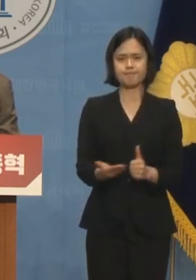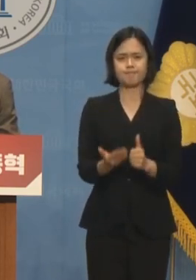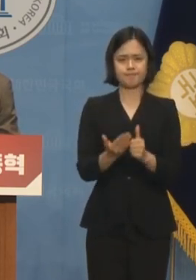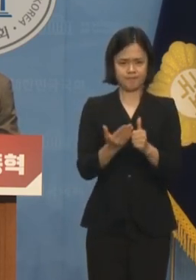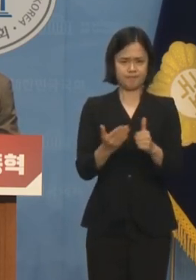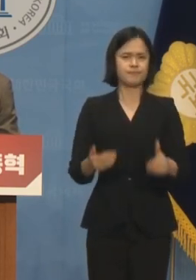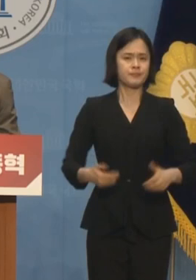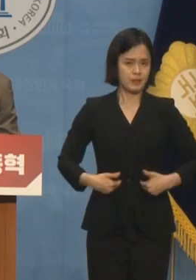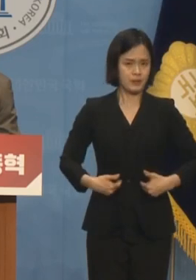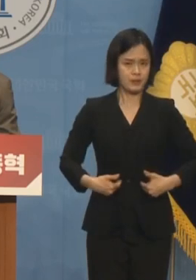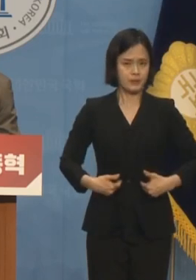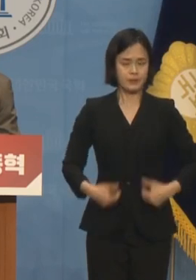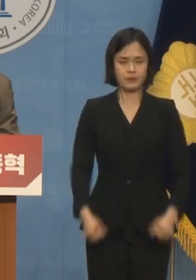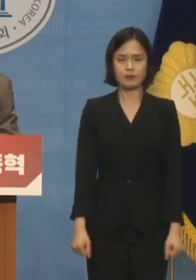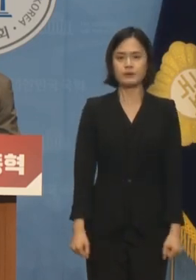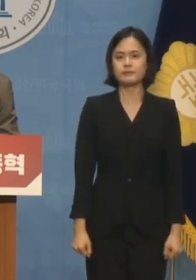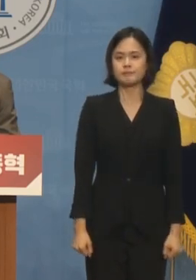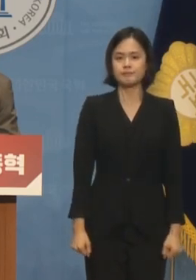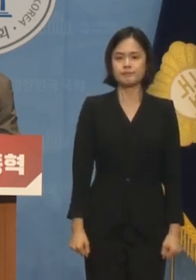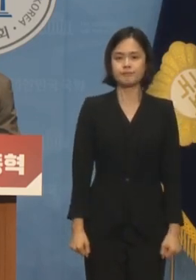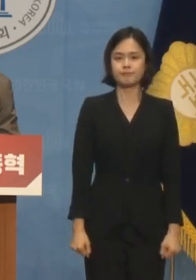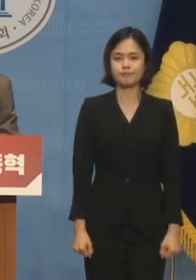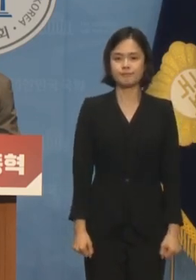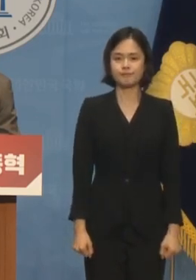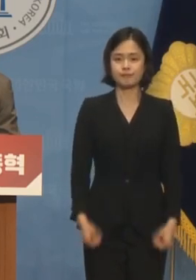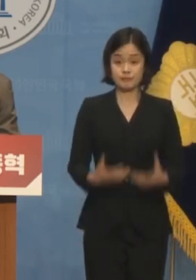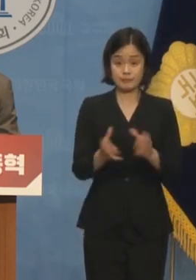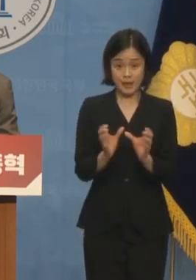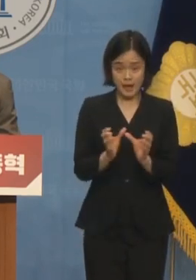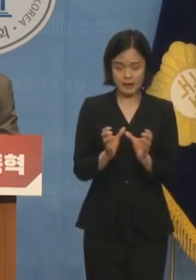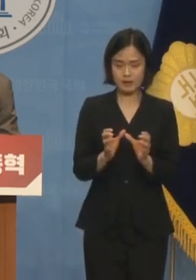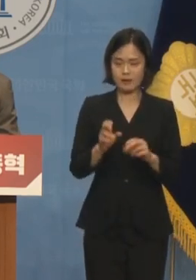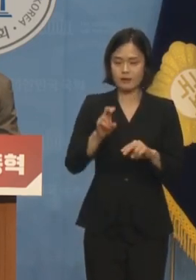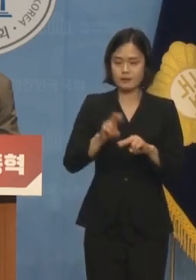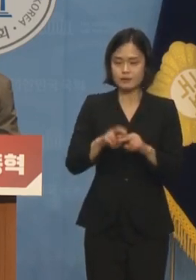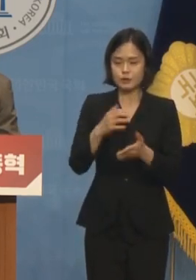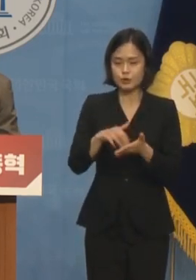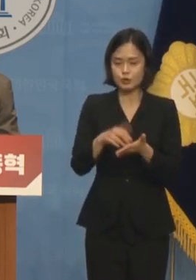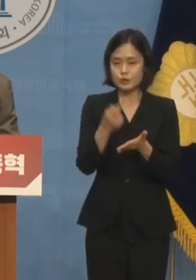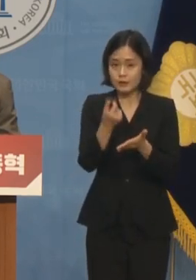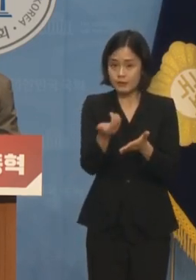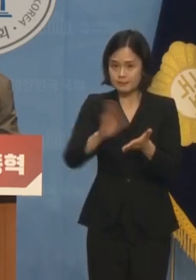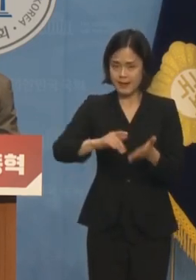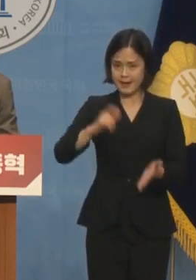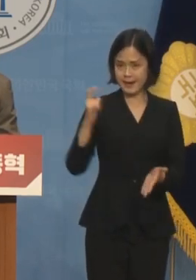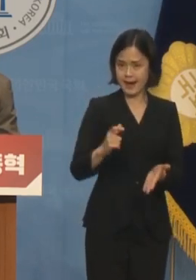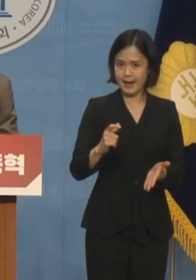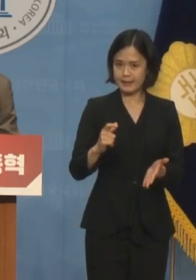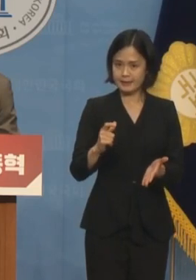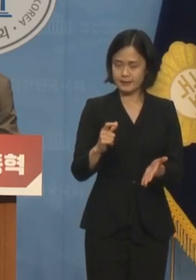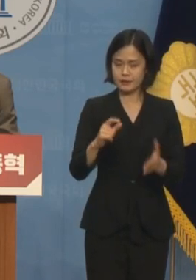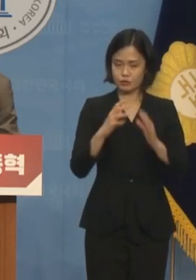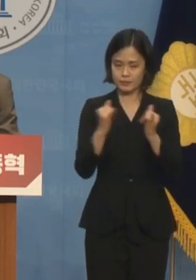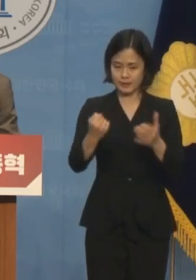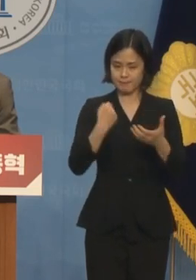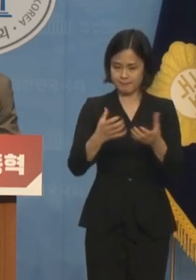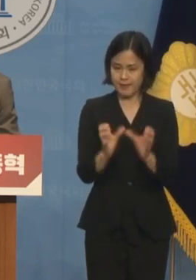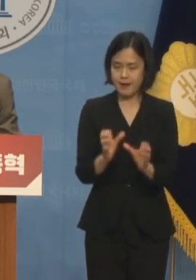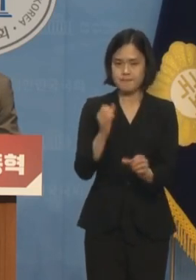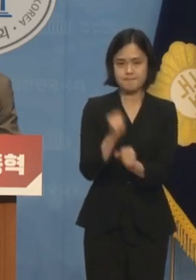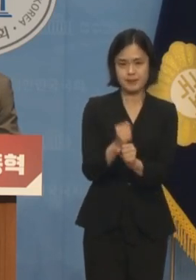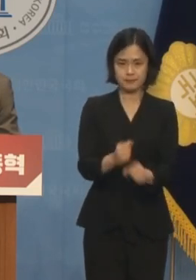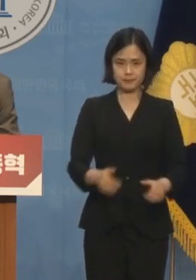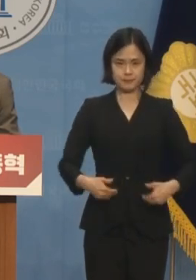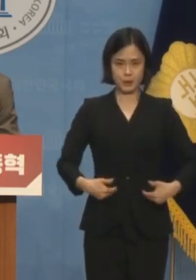그래서 작지만 강한 정당, 능력 있는 집권 여당으로 거듭나야 합니다.